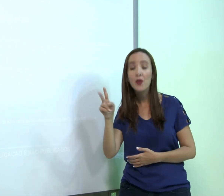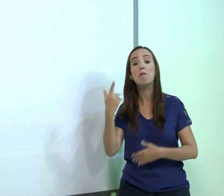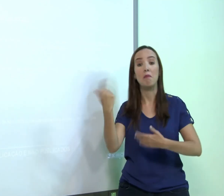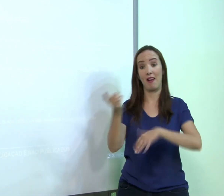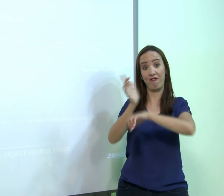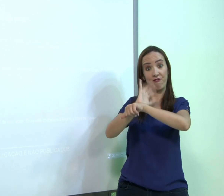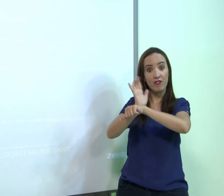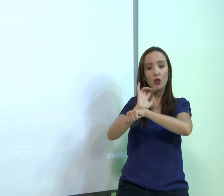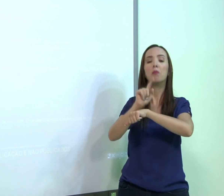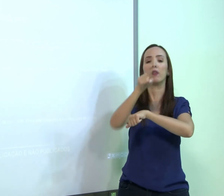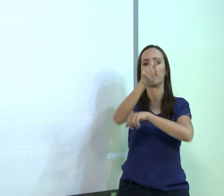Perceberam?